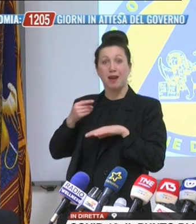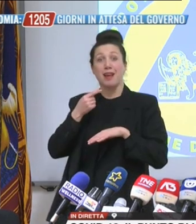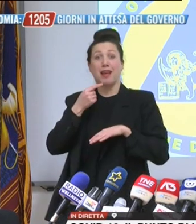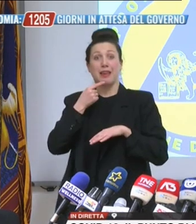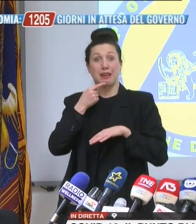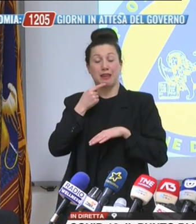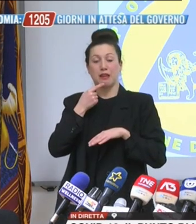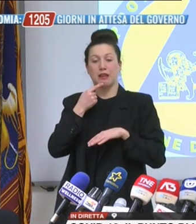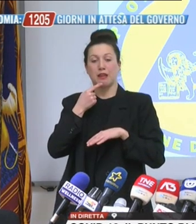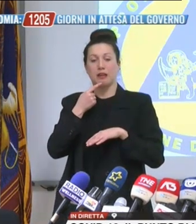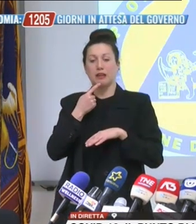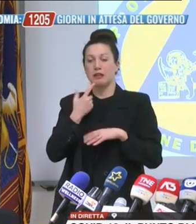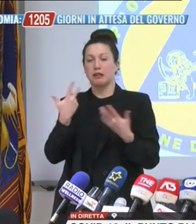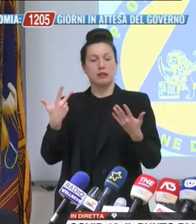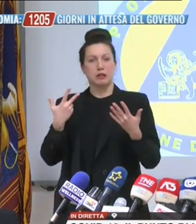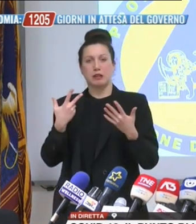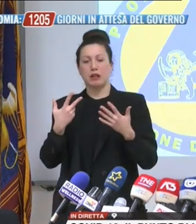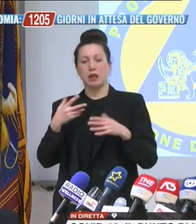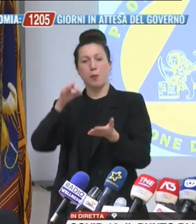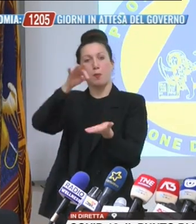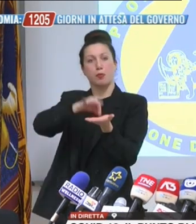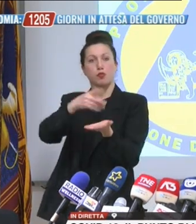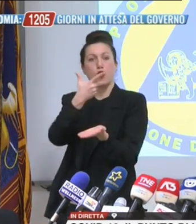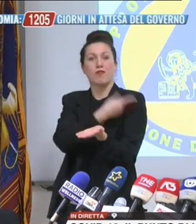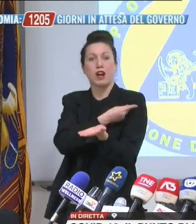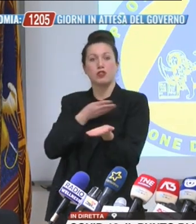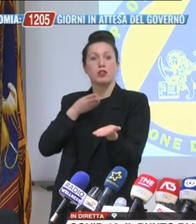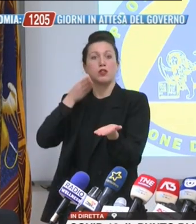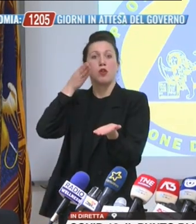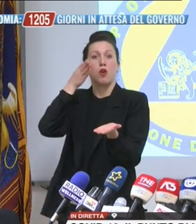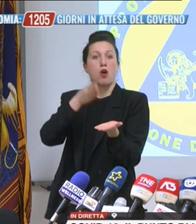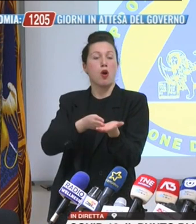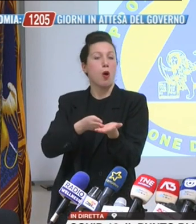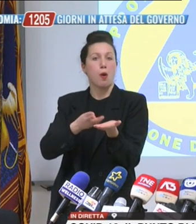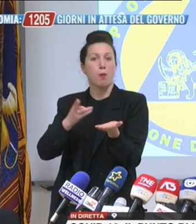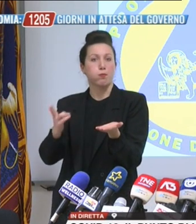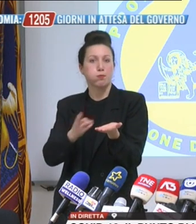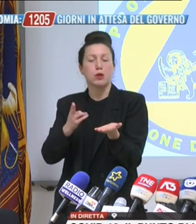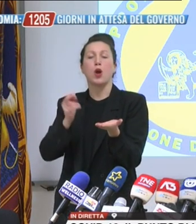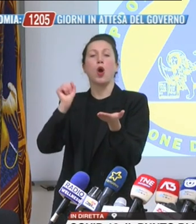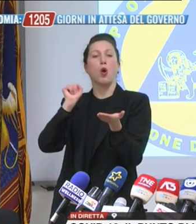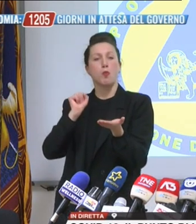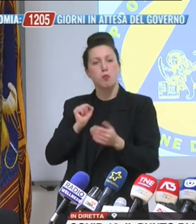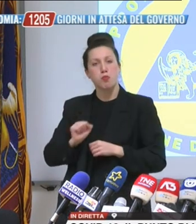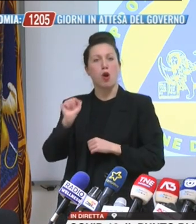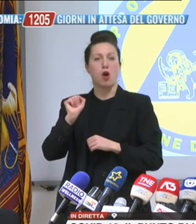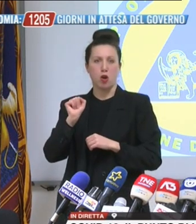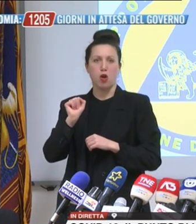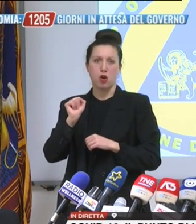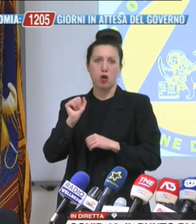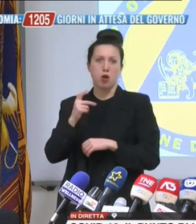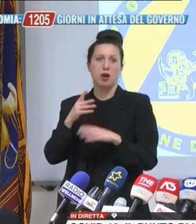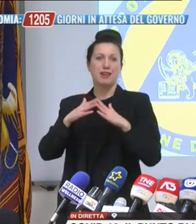vaccinazione ci saranno o l'assistenza domiciliare, l'ADI, insomma, che adesso insomma già conosce questi pazienti, ma anche per altri pazienti